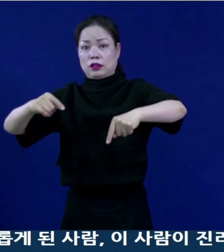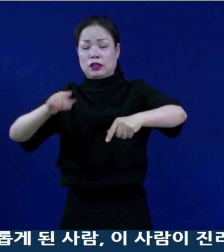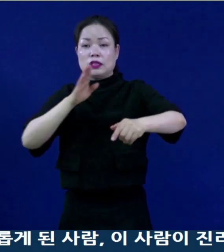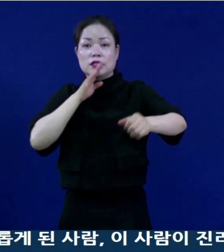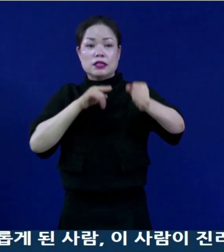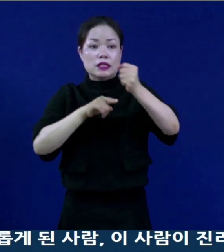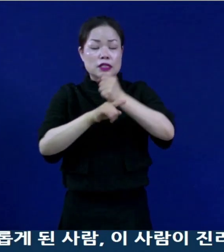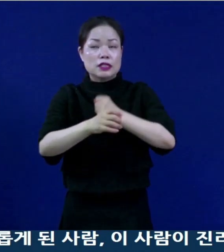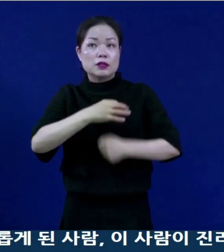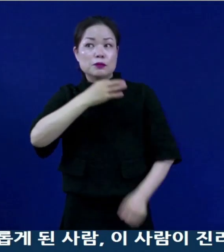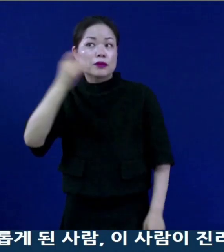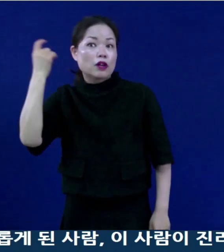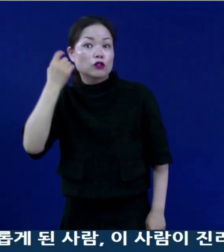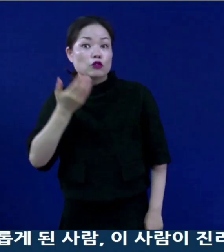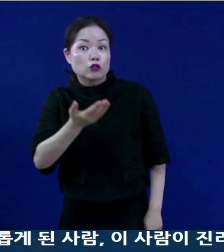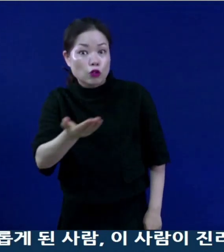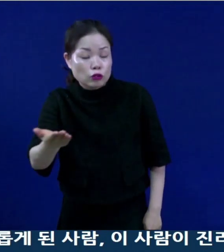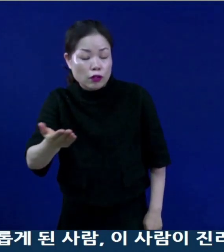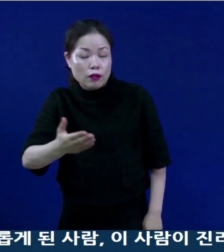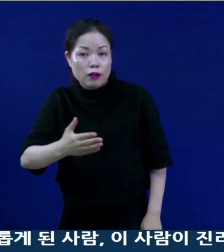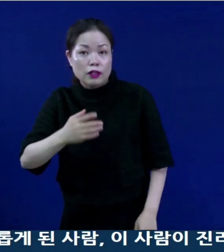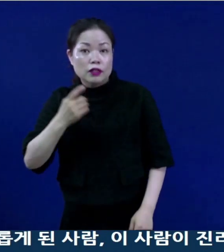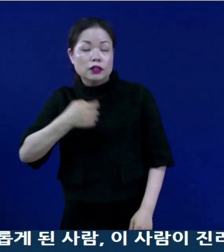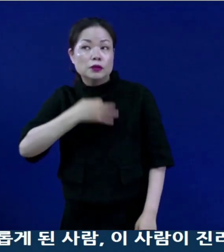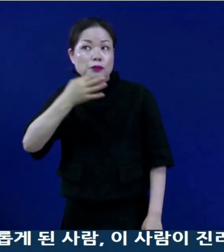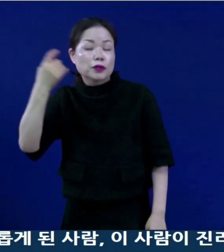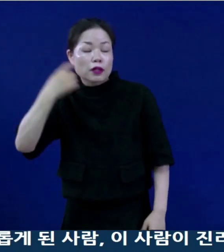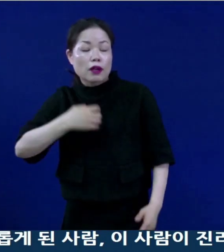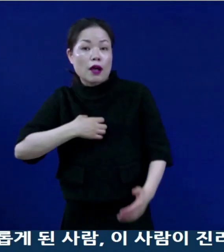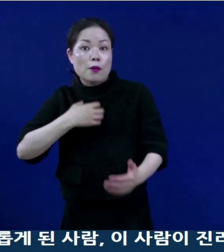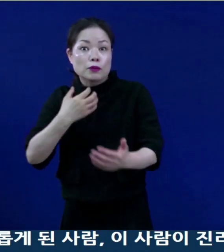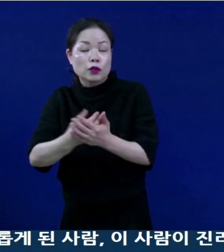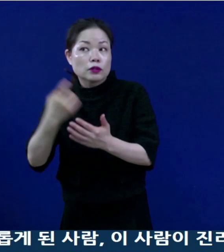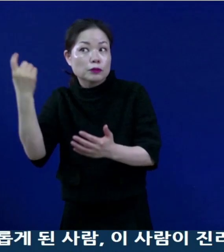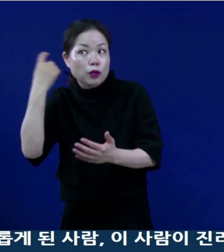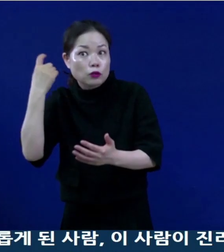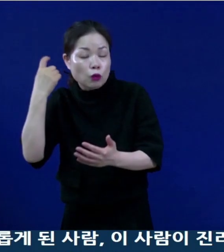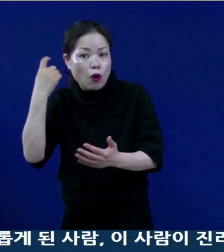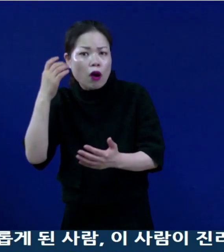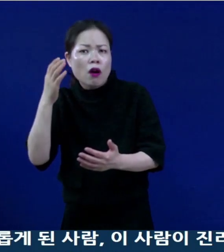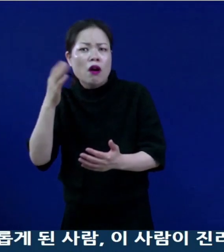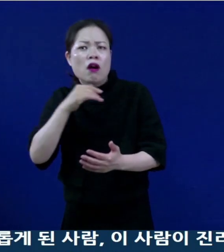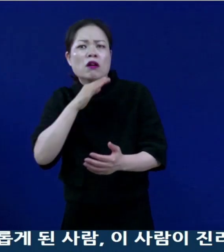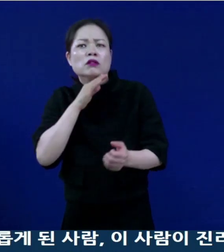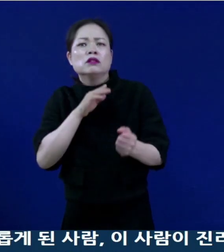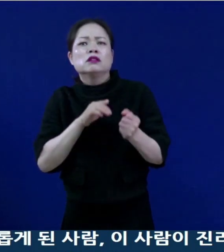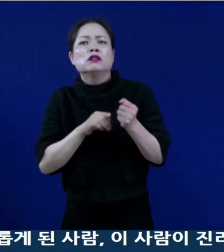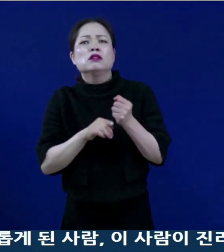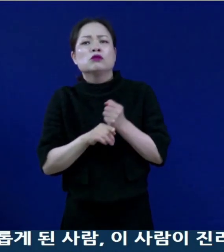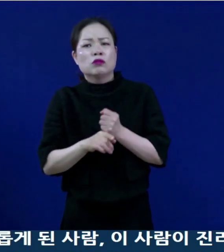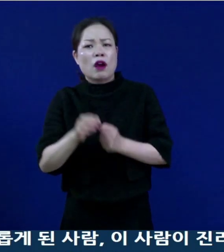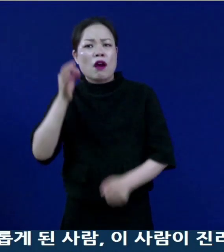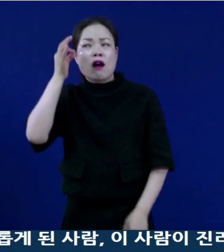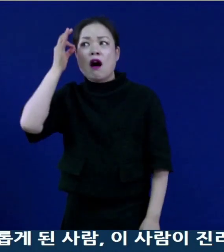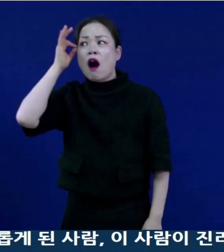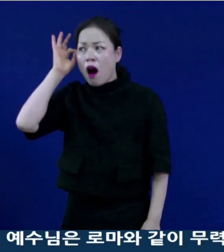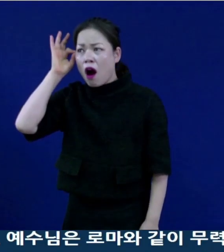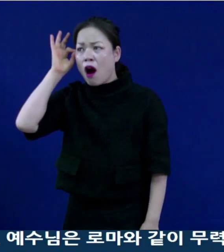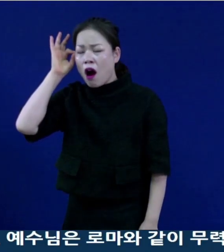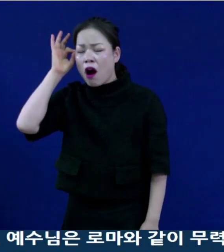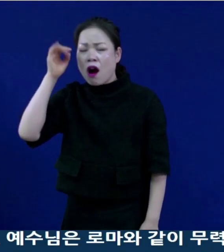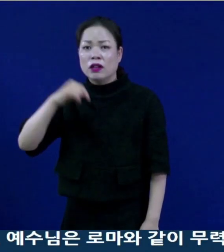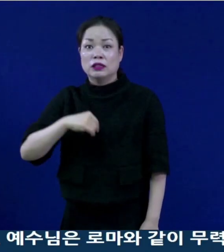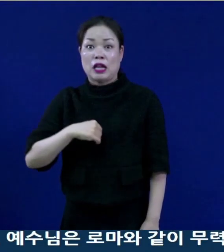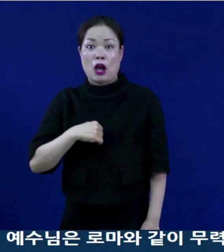음성을 들려주어서 그 음성에 감동된 사람들이 그 음성을 듣고 그것이 진리구나 라고 깨달아져서